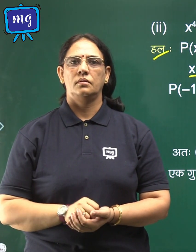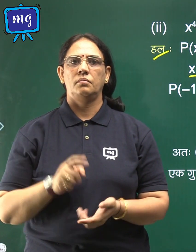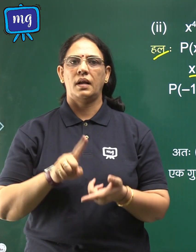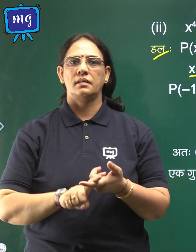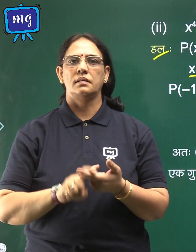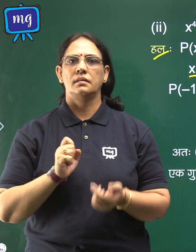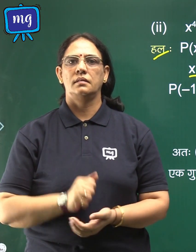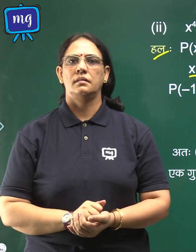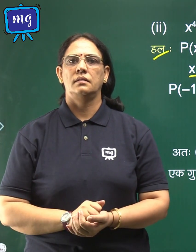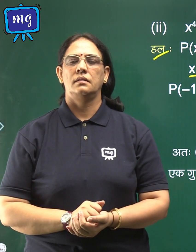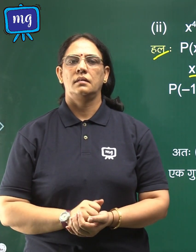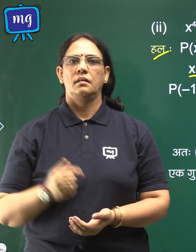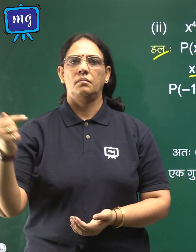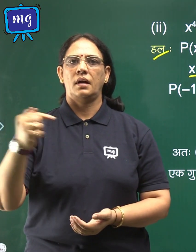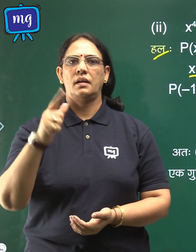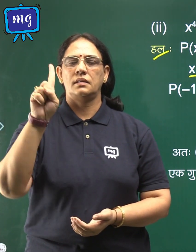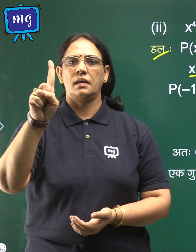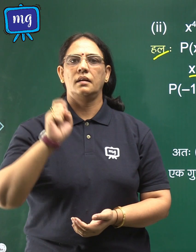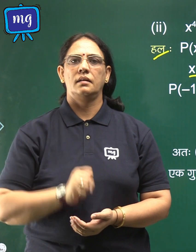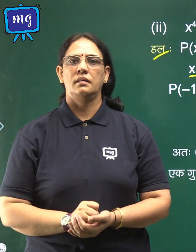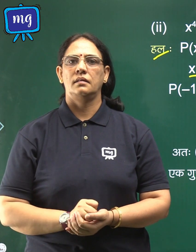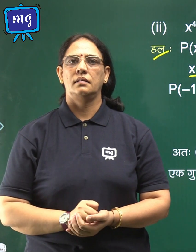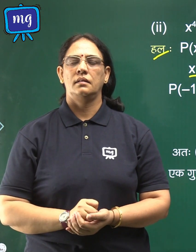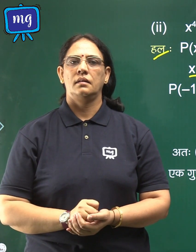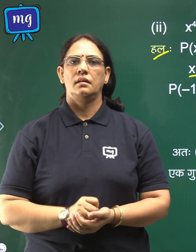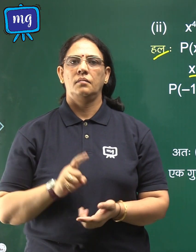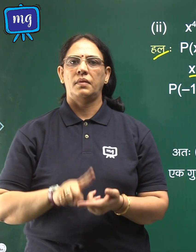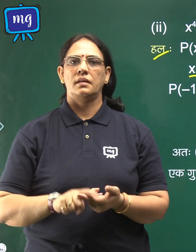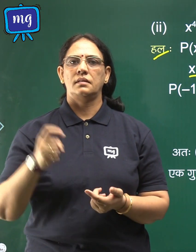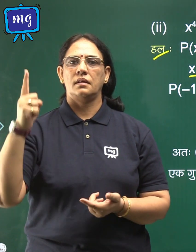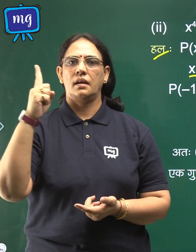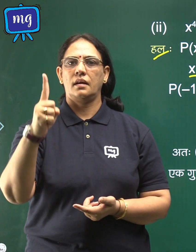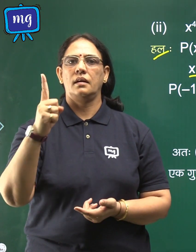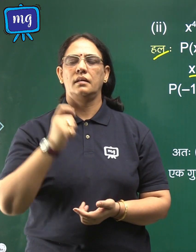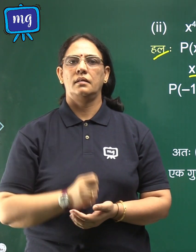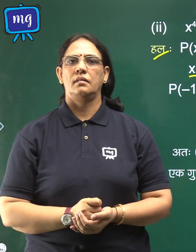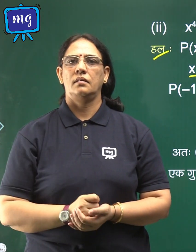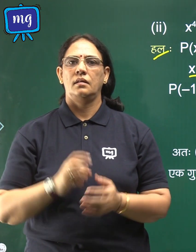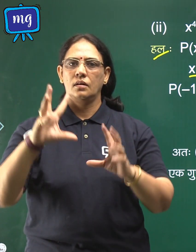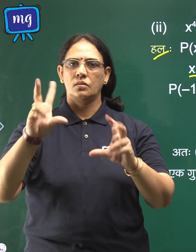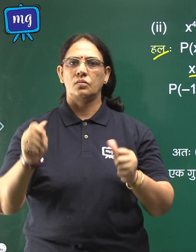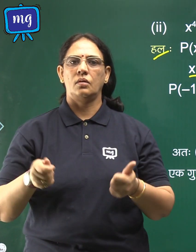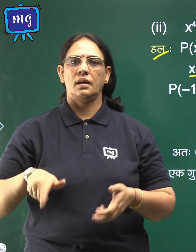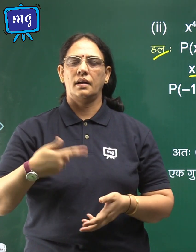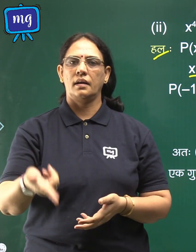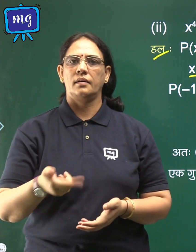प्लस -1 प्लस 1। सॉल्व करेंगे,